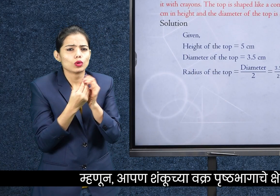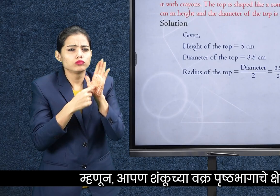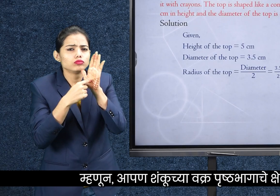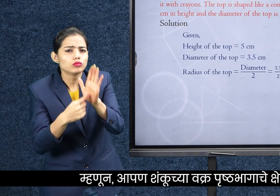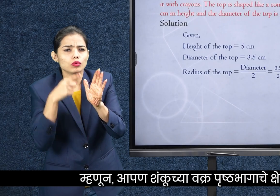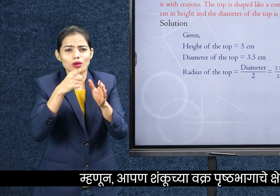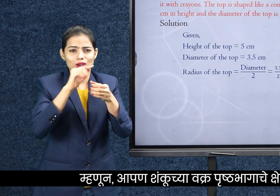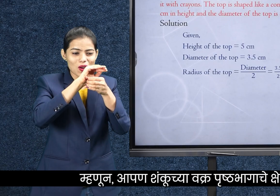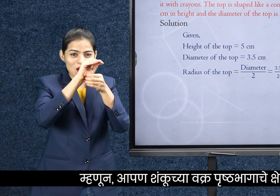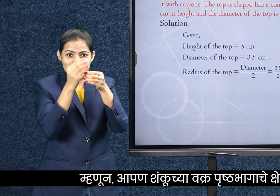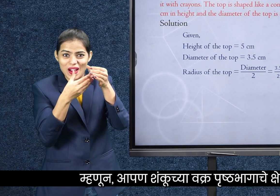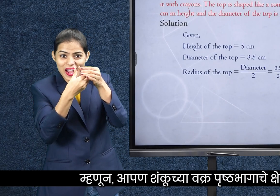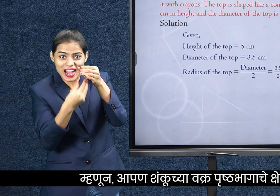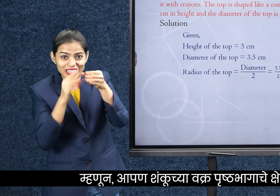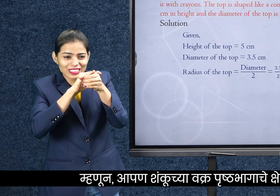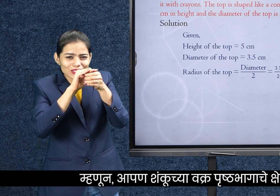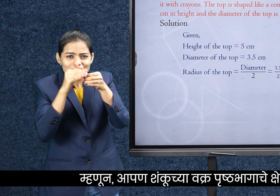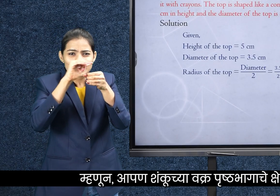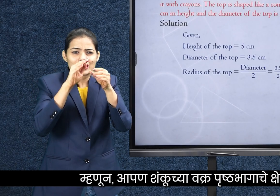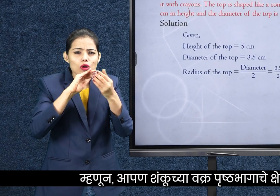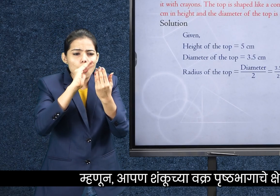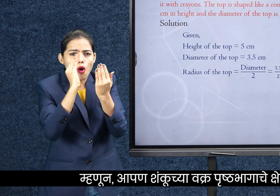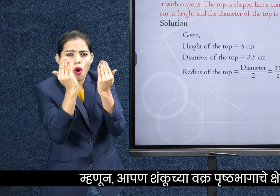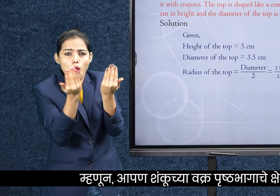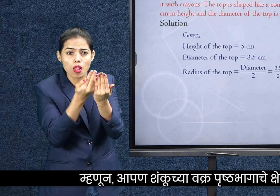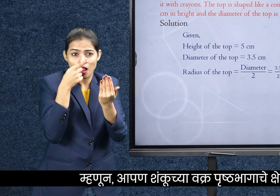म्हणून आपण शंकूच्या वक्र पृष्ठभागाचे क्षेत्रफळ आणि गोलार्ध